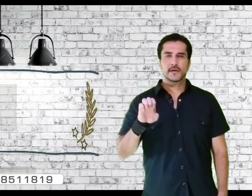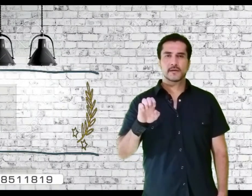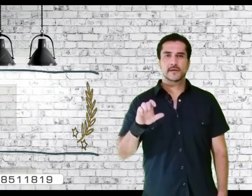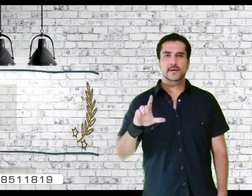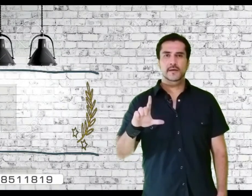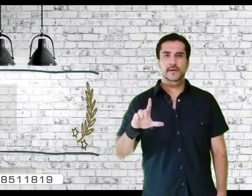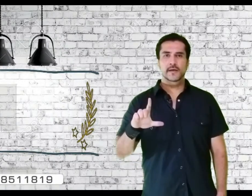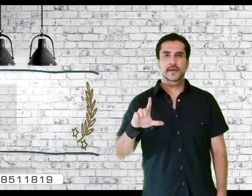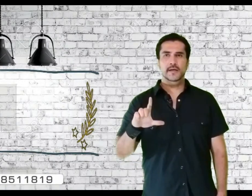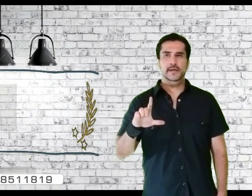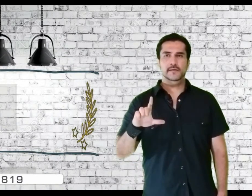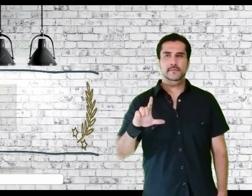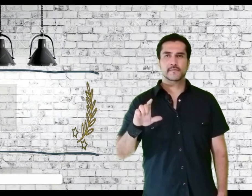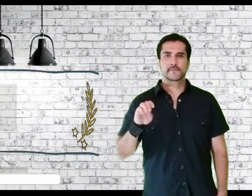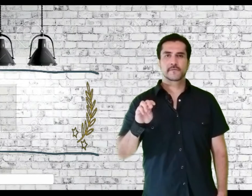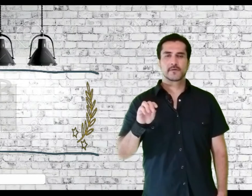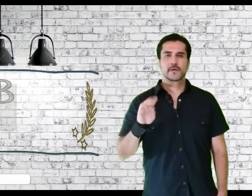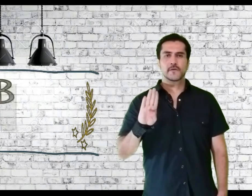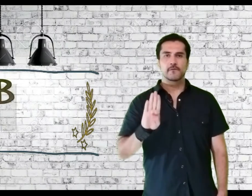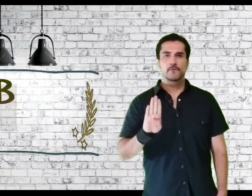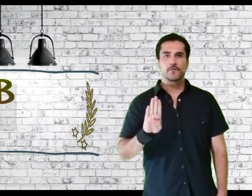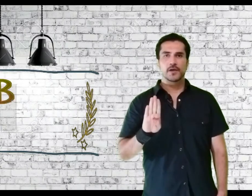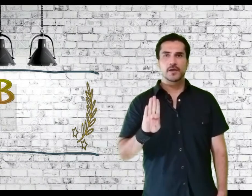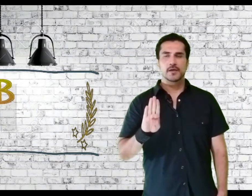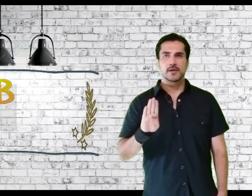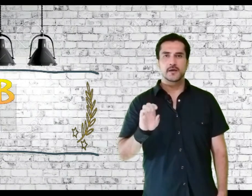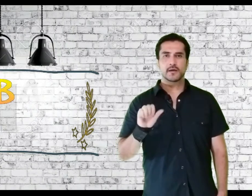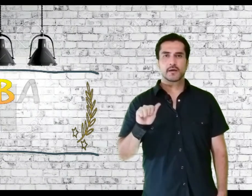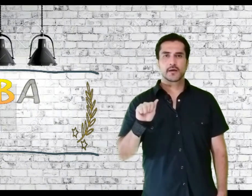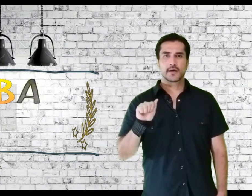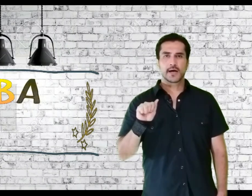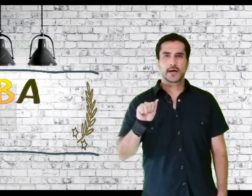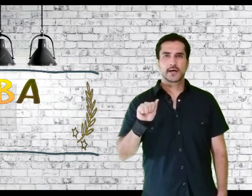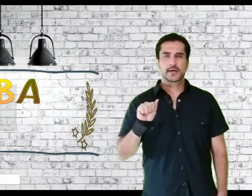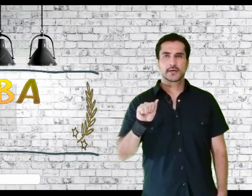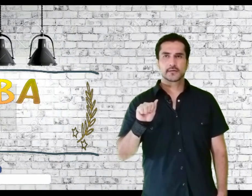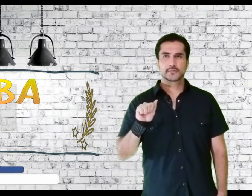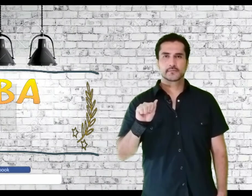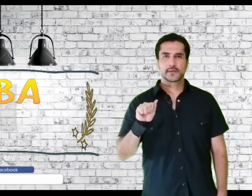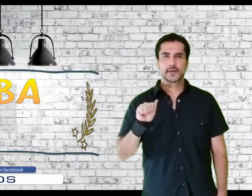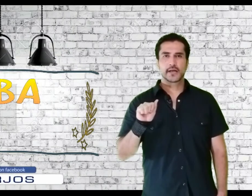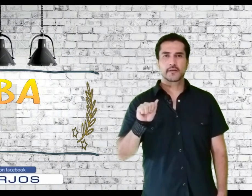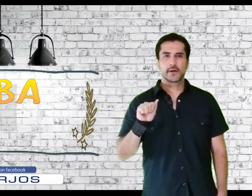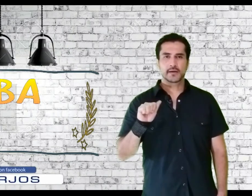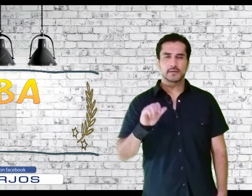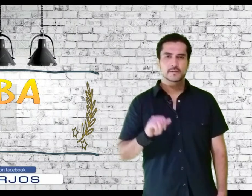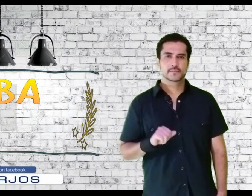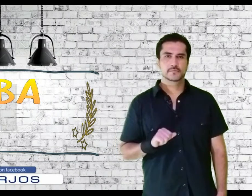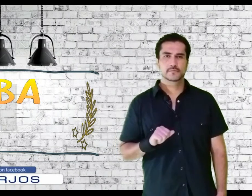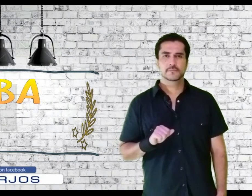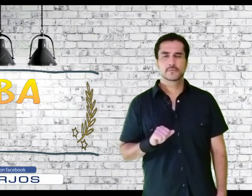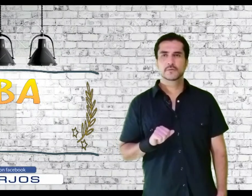E, L, V, A, Elba.